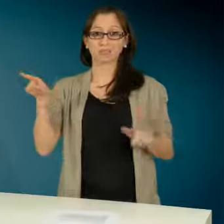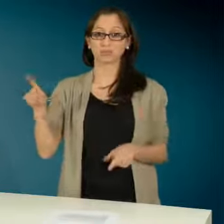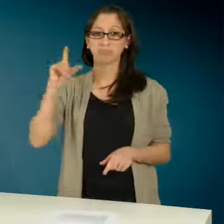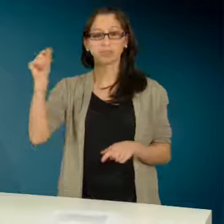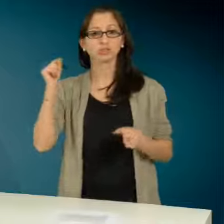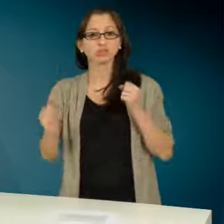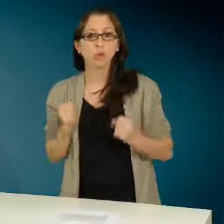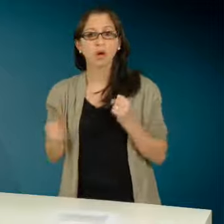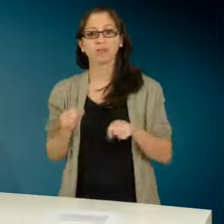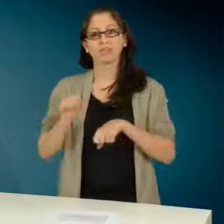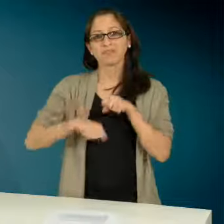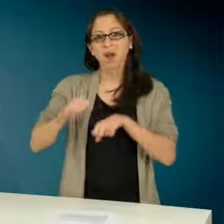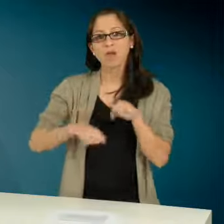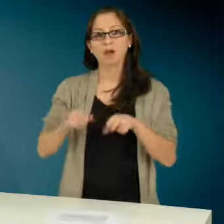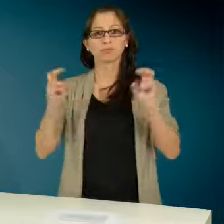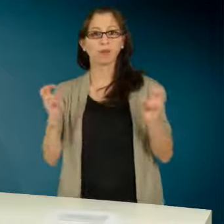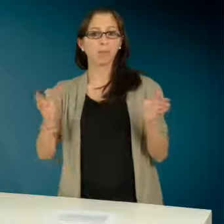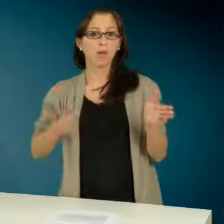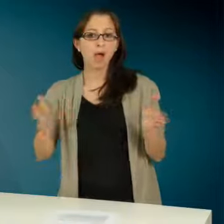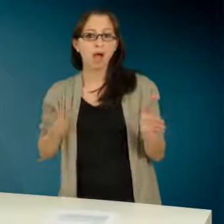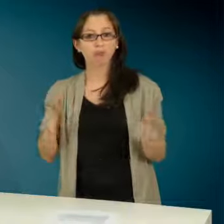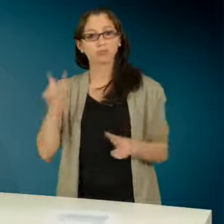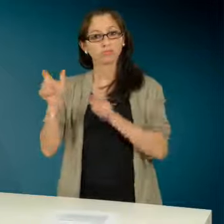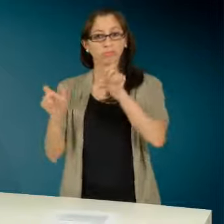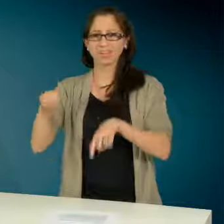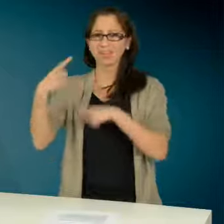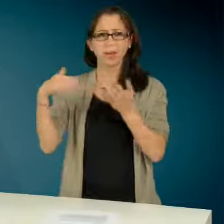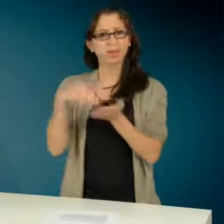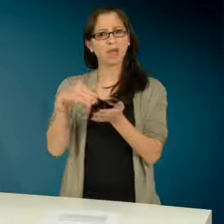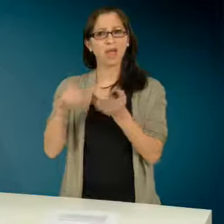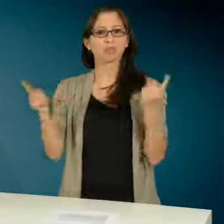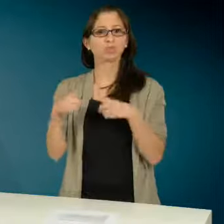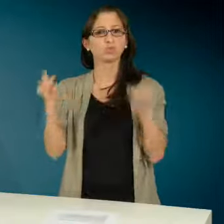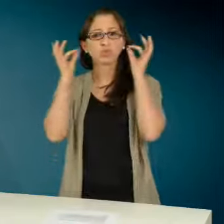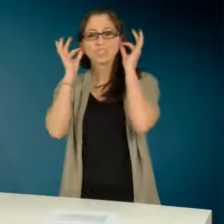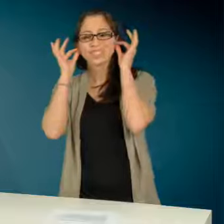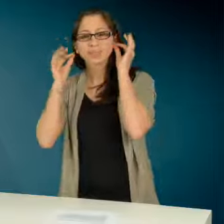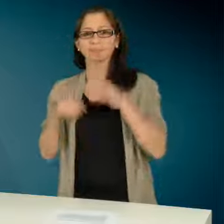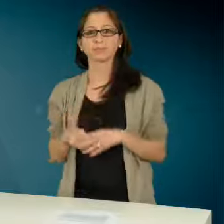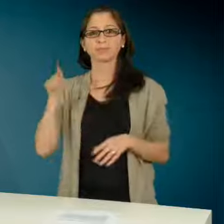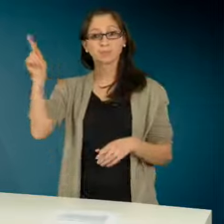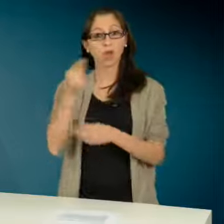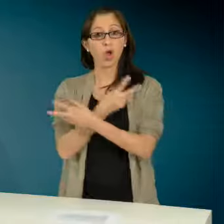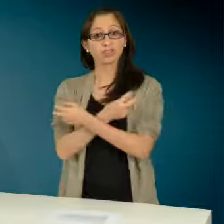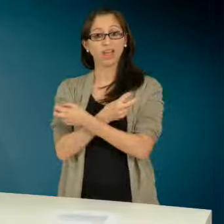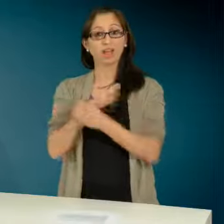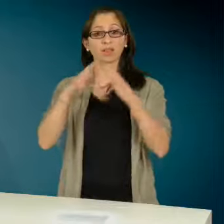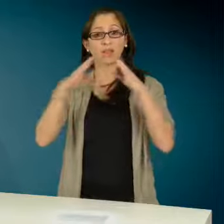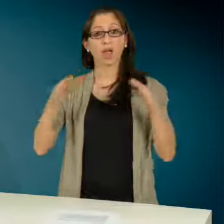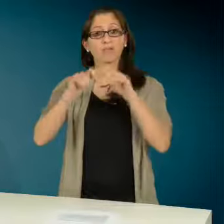Menschen beim Joggen, Velofahren, in der Bahn haben immer Musik aus Ohrstöpseln dabei. In Österreich hat der